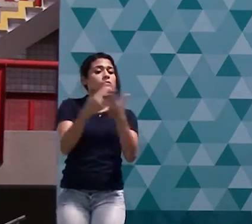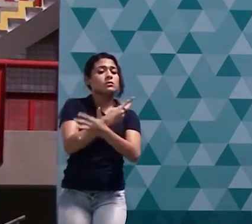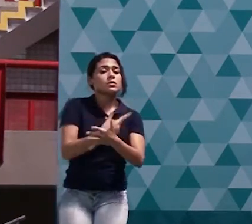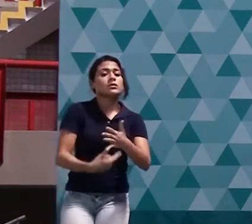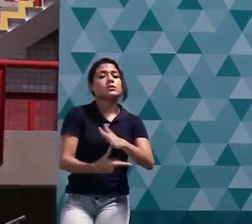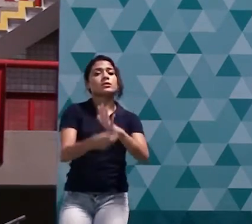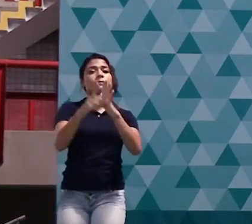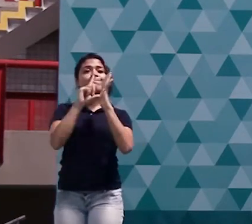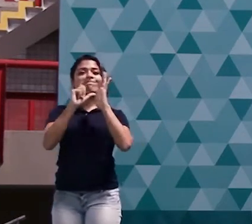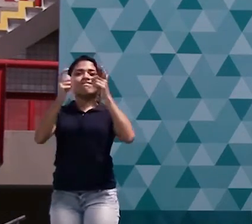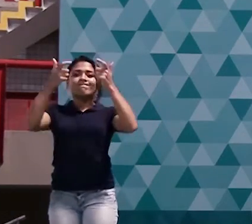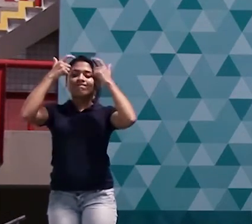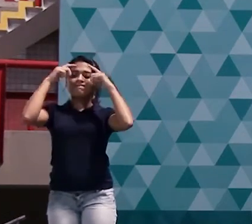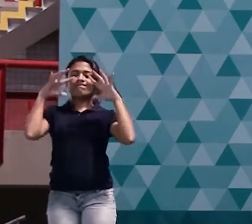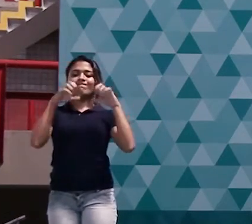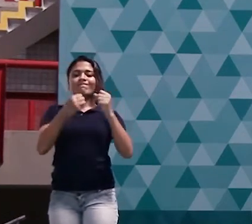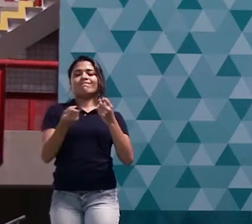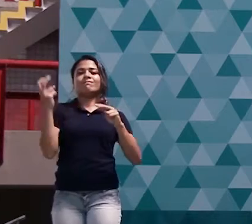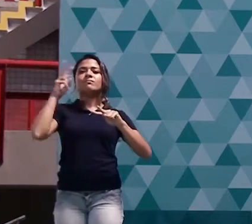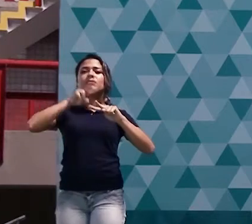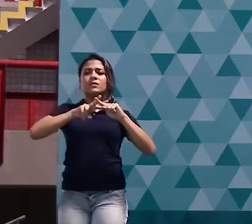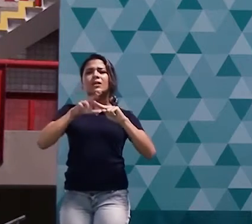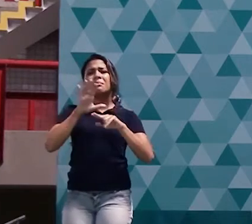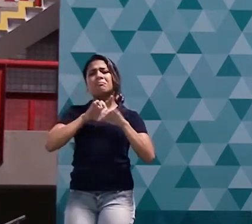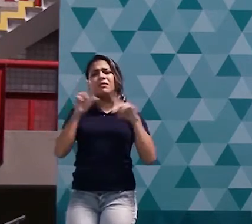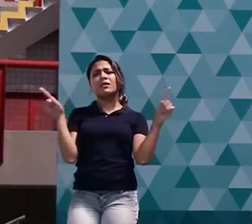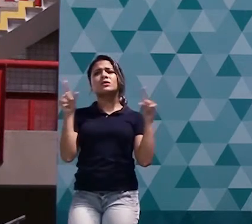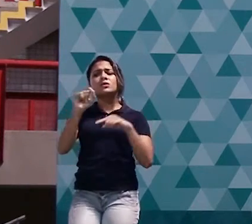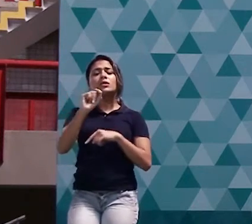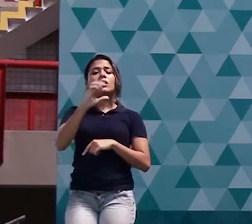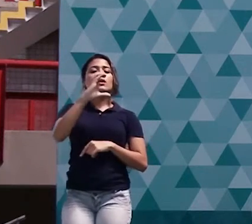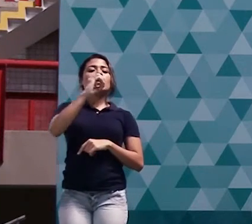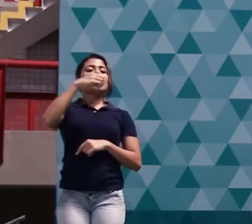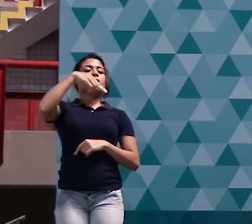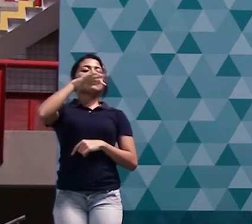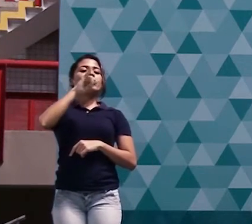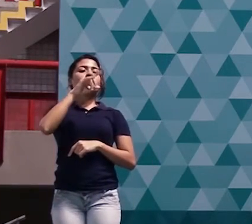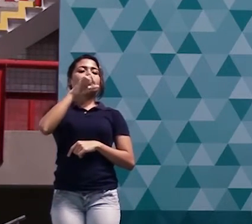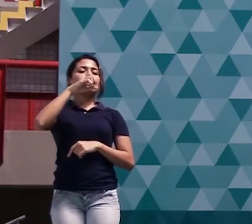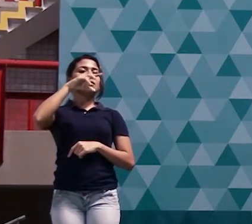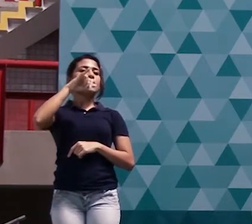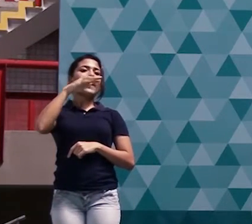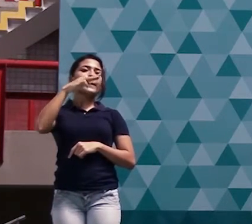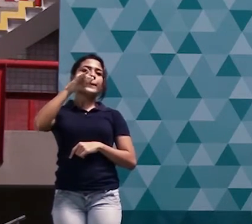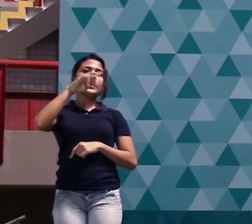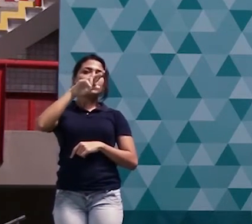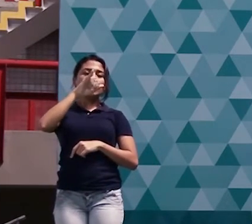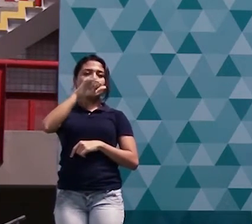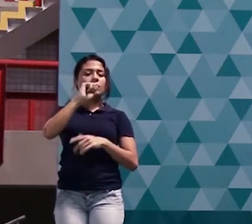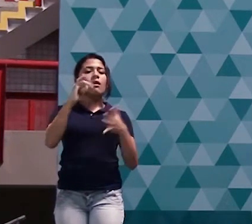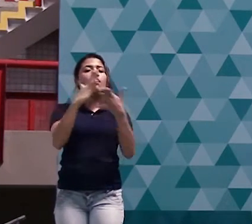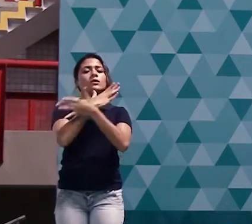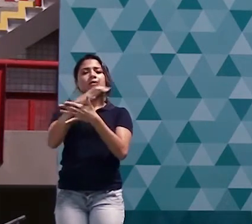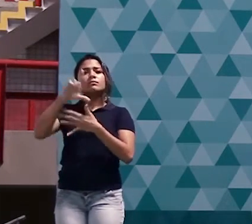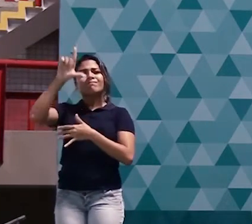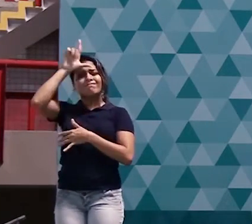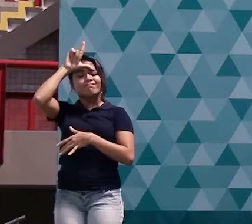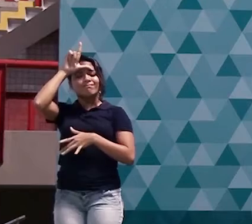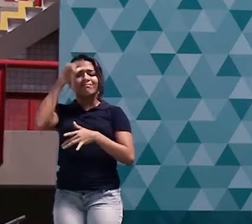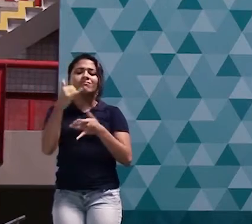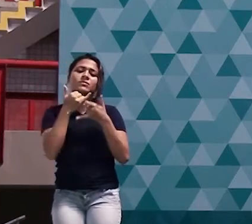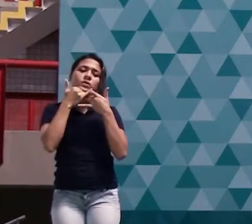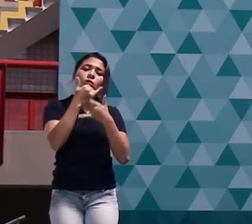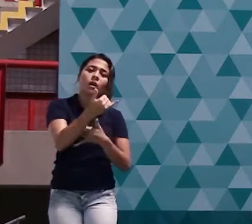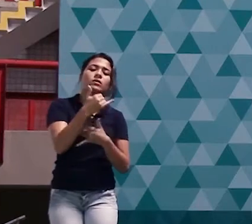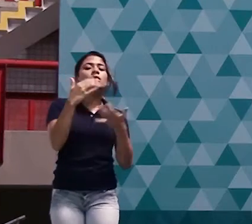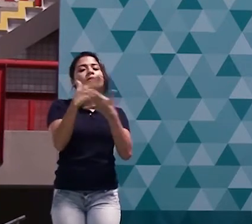coroa prendeu todo mundo. Lógico, a Inconfidência Mineira, como era elitista, a maioria dos líderes foram perdoados,